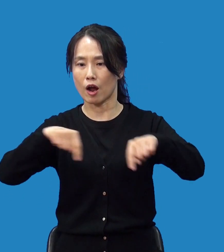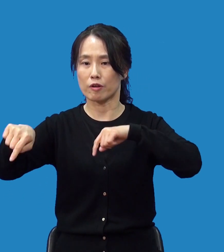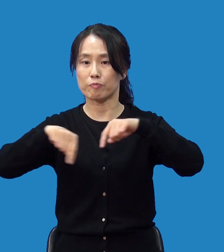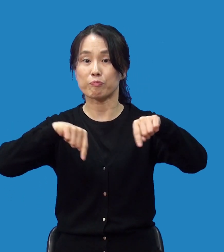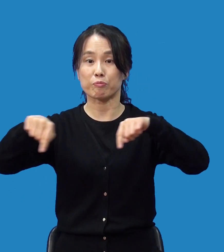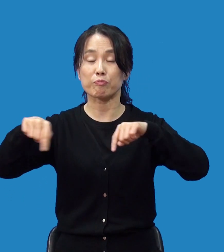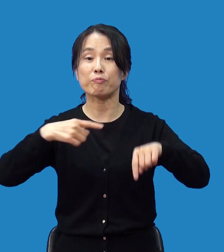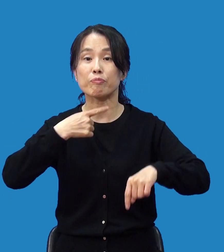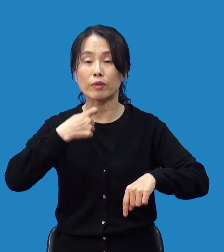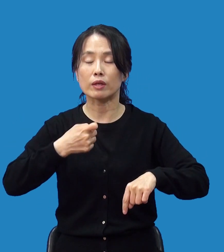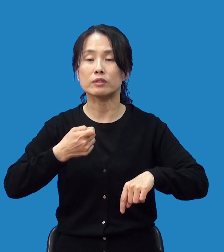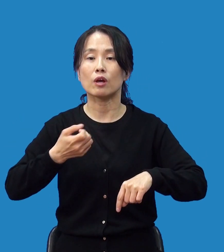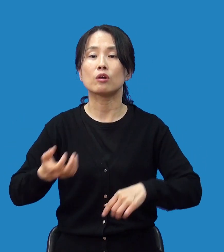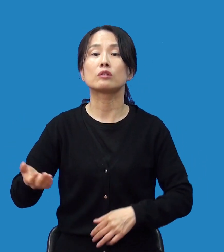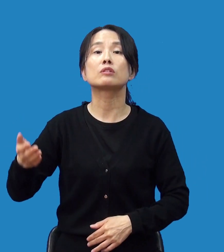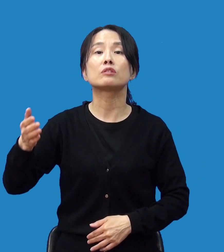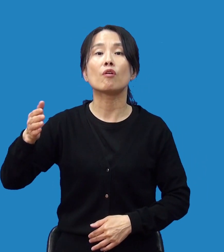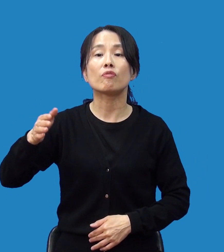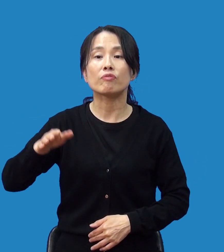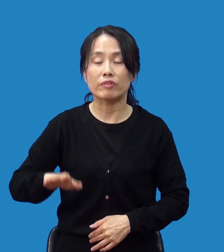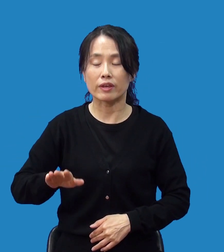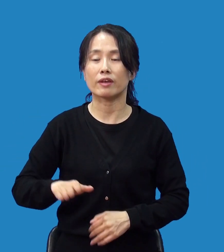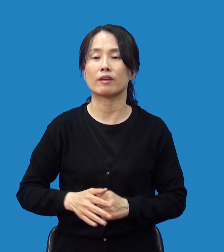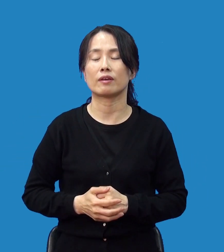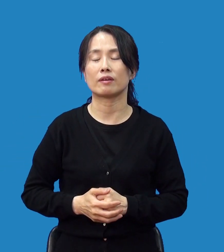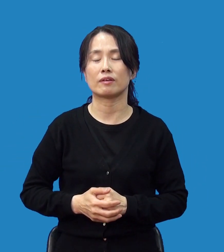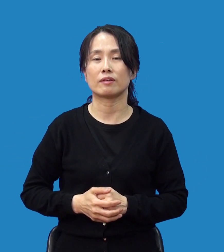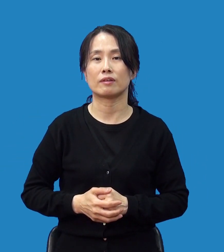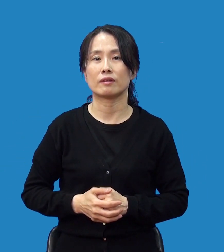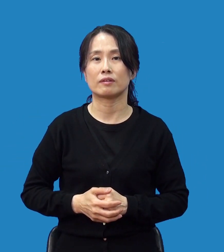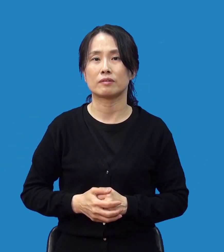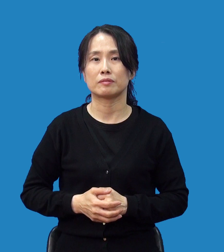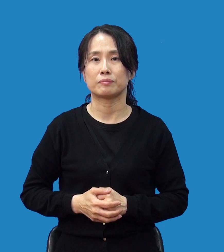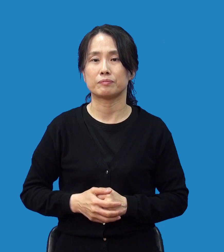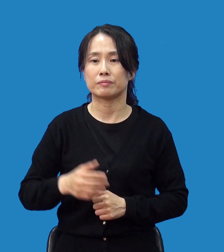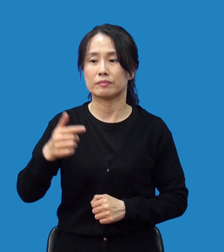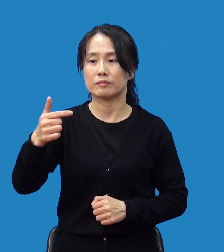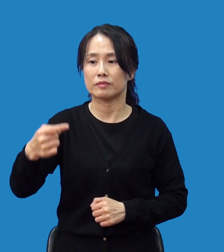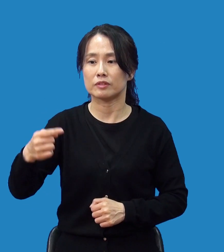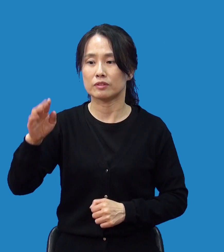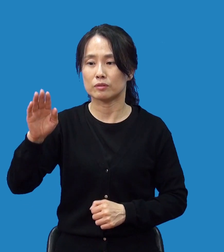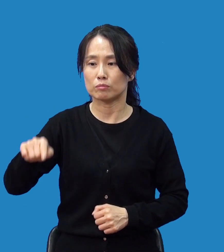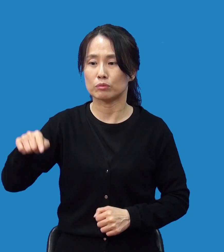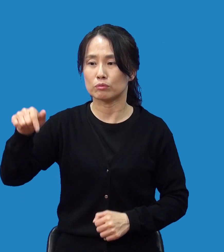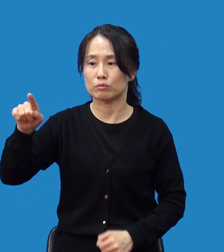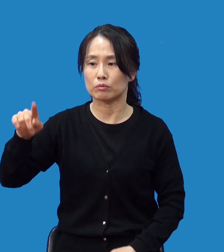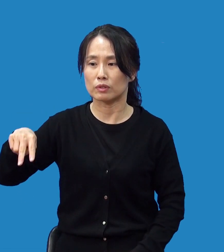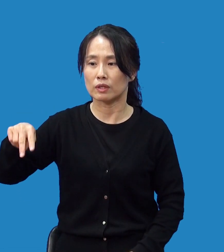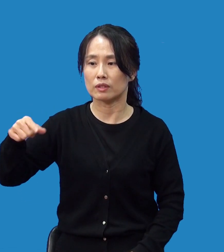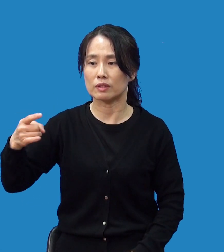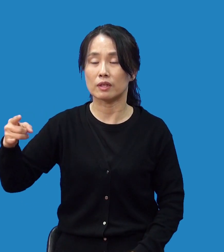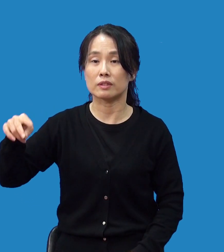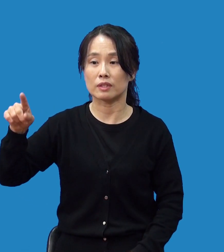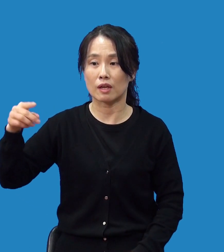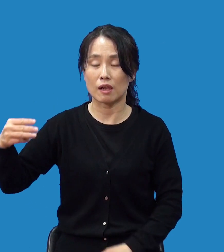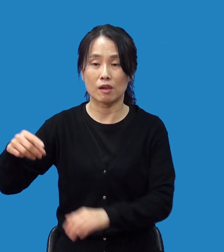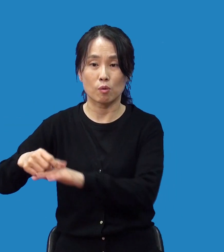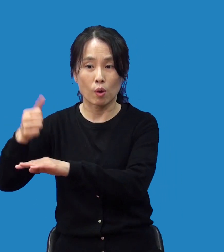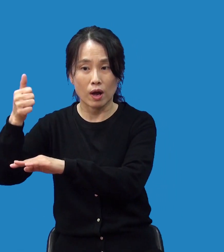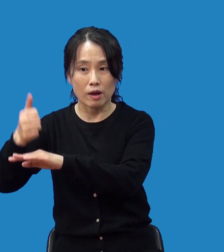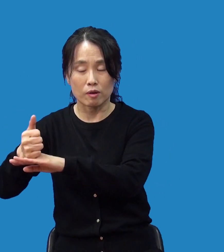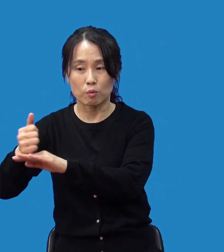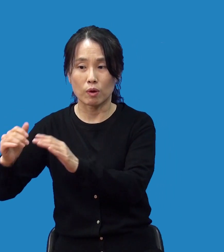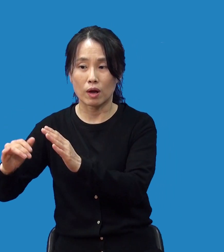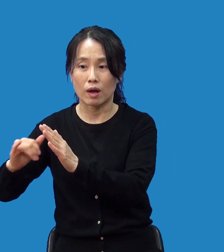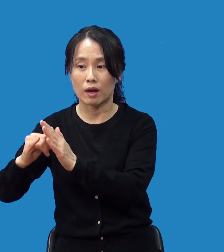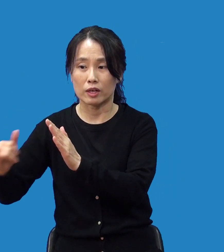결정적인 변수가 그에게 있었습니다. 느부갓네살 왕과 그 집안 그리고 바벨론